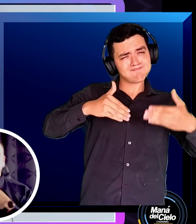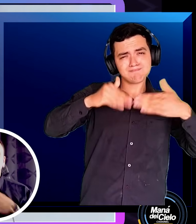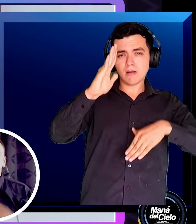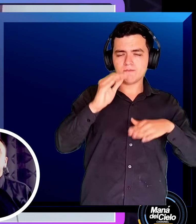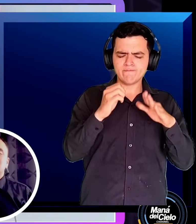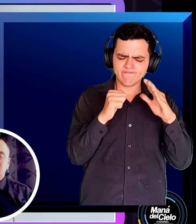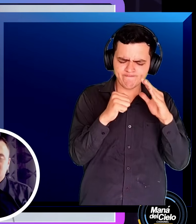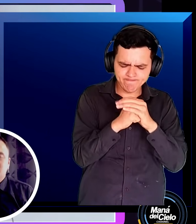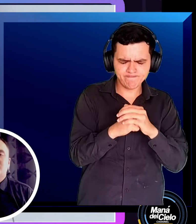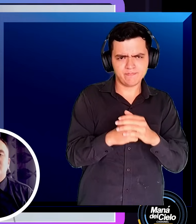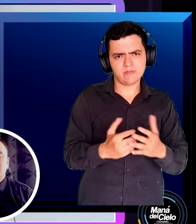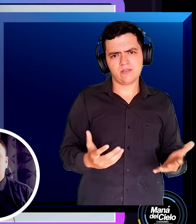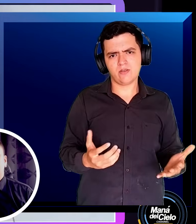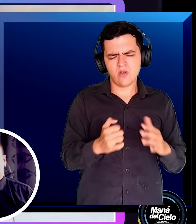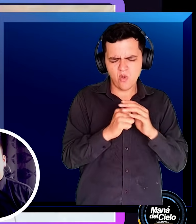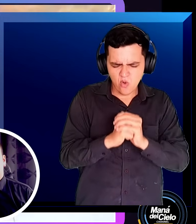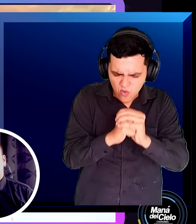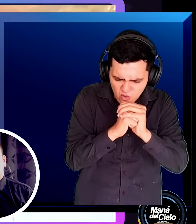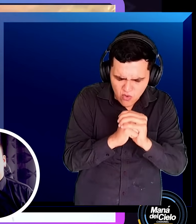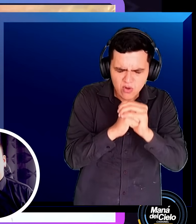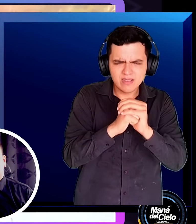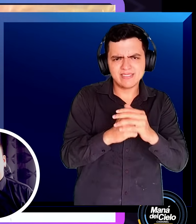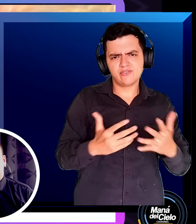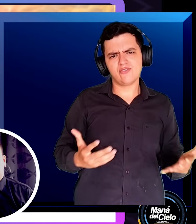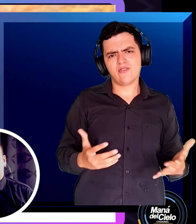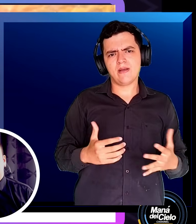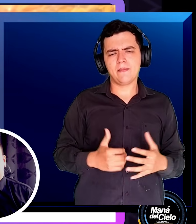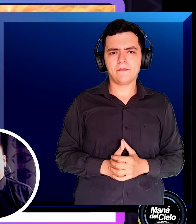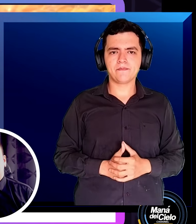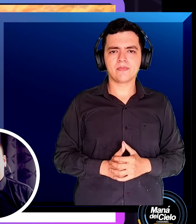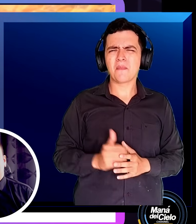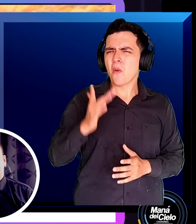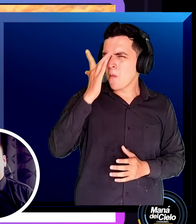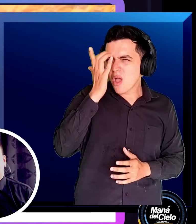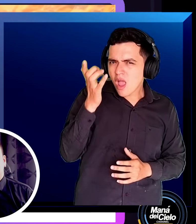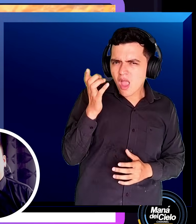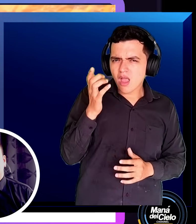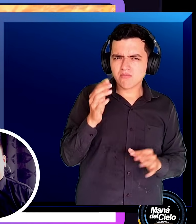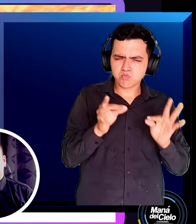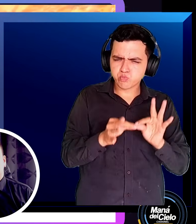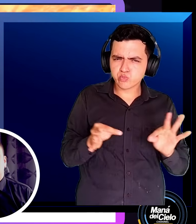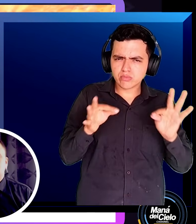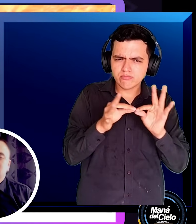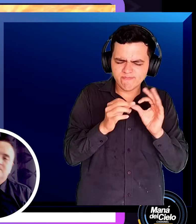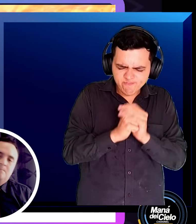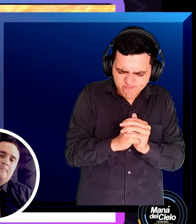Llevaban el cordero o las palomas, lo que tuvieran para sacrificar.